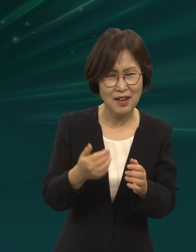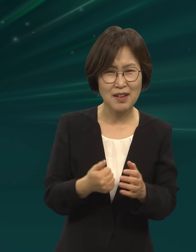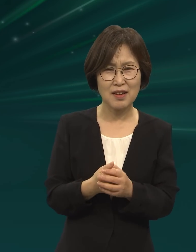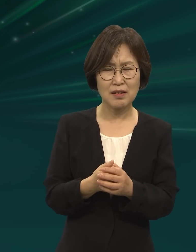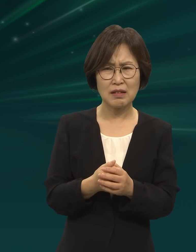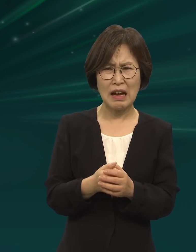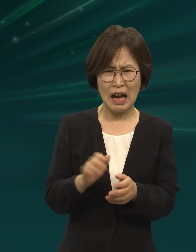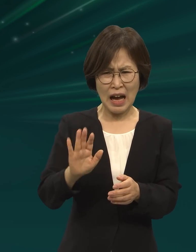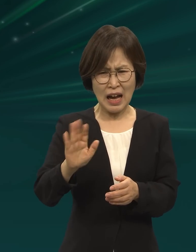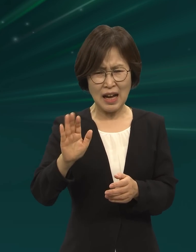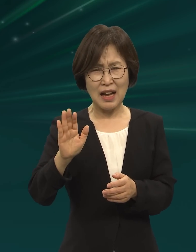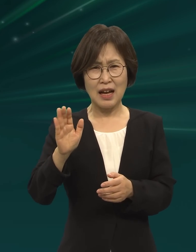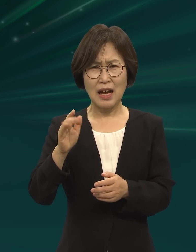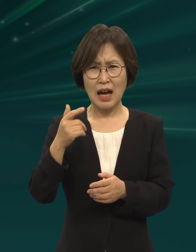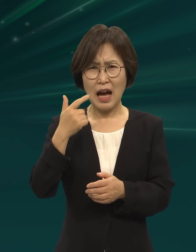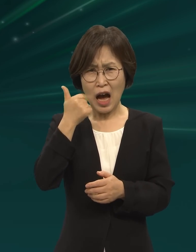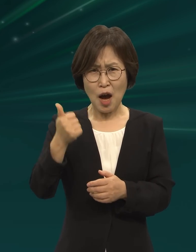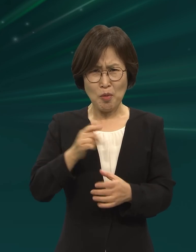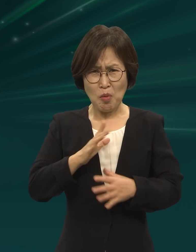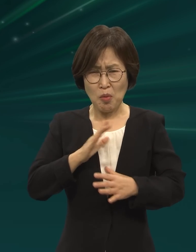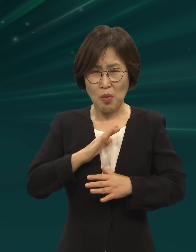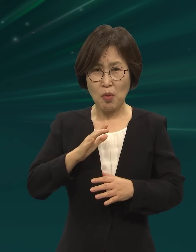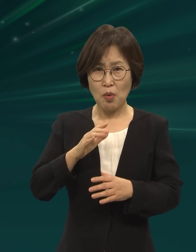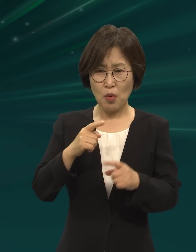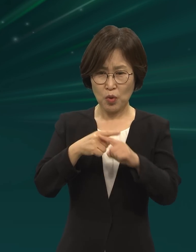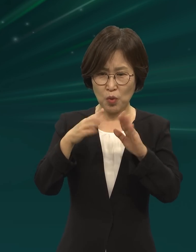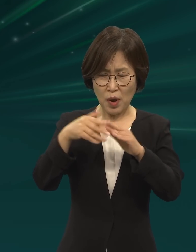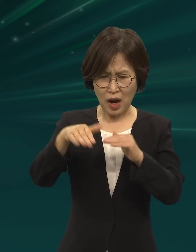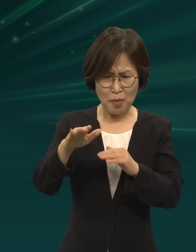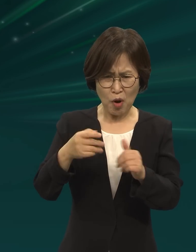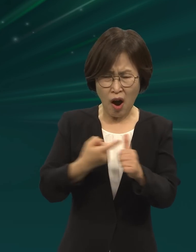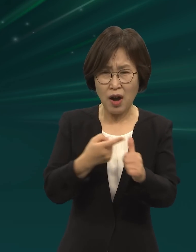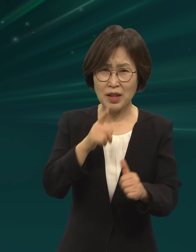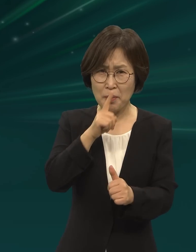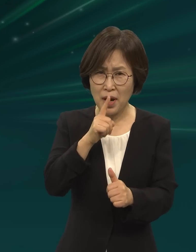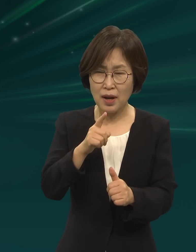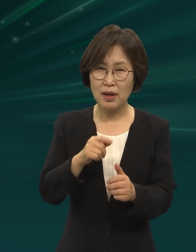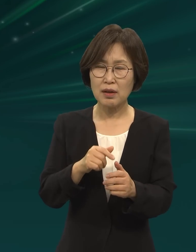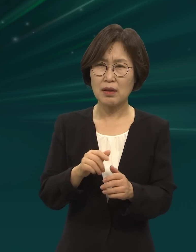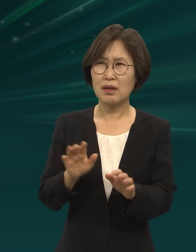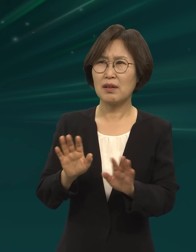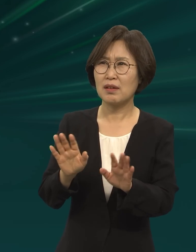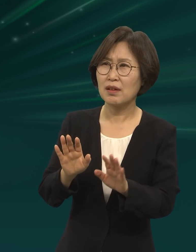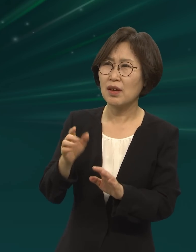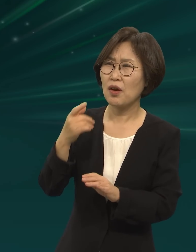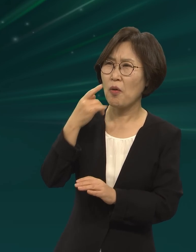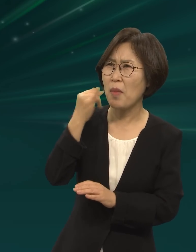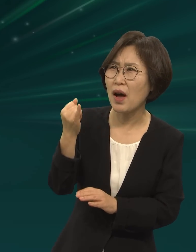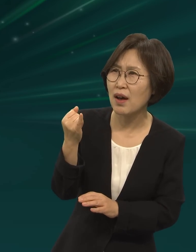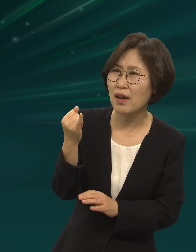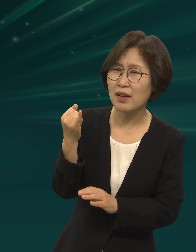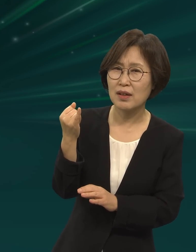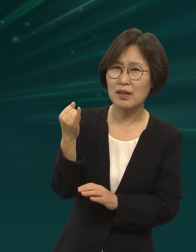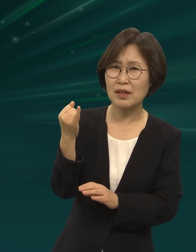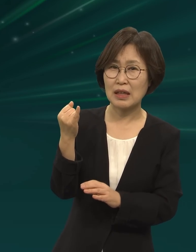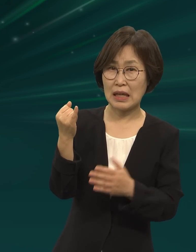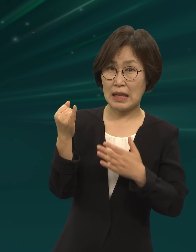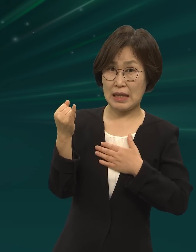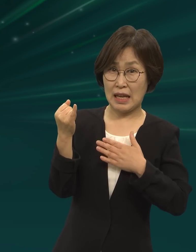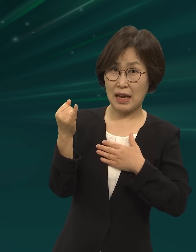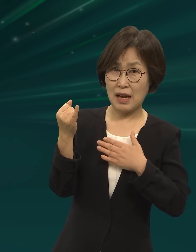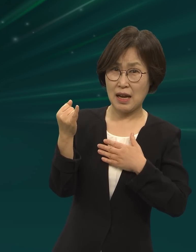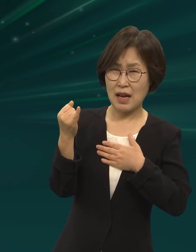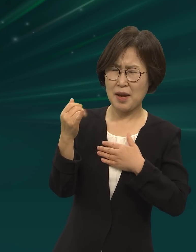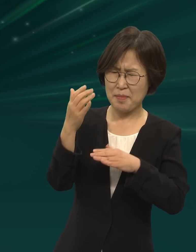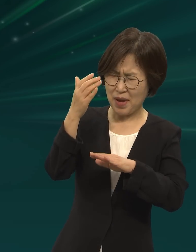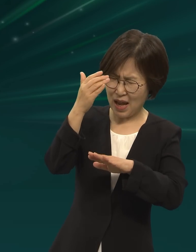죽어버린다고. 그래서 저는 이렇게 말했습니다. 엄마, 만약에 이게 내 마지막